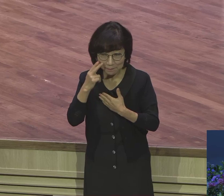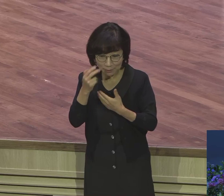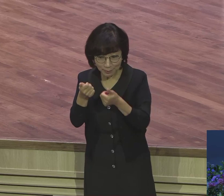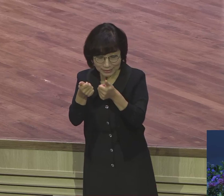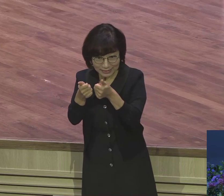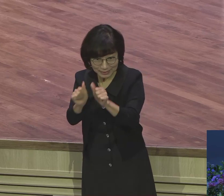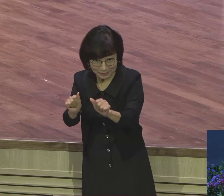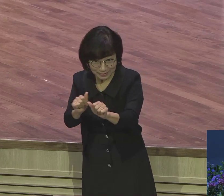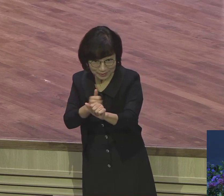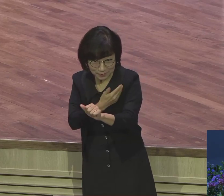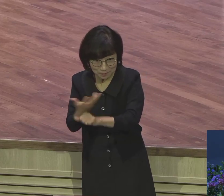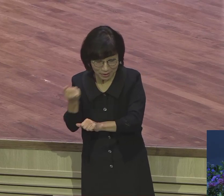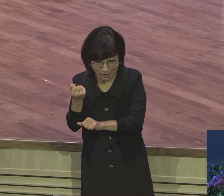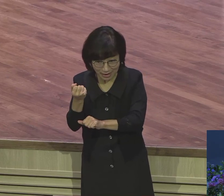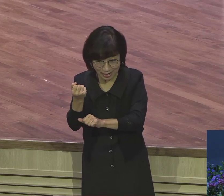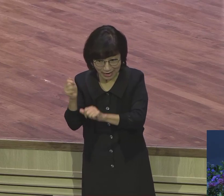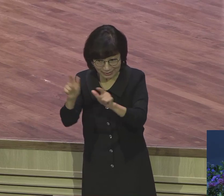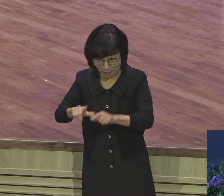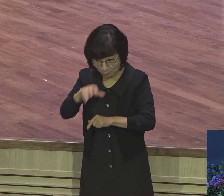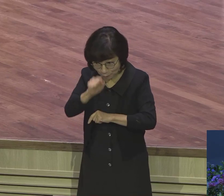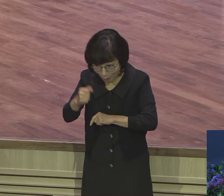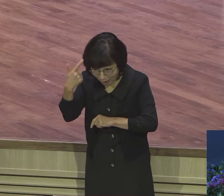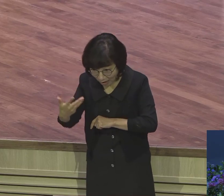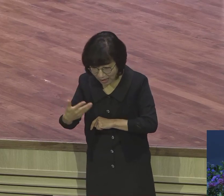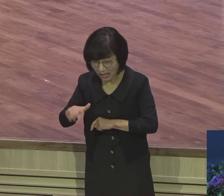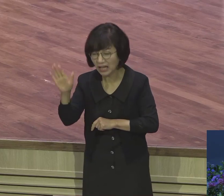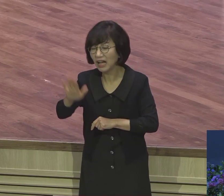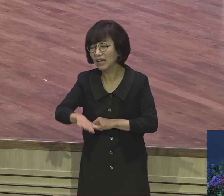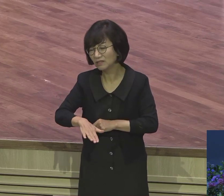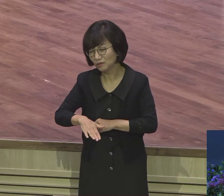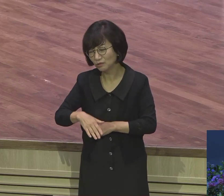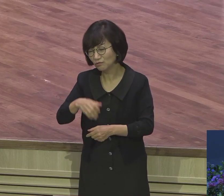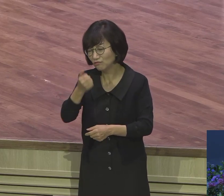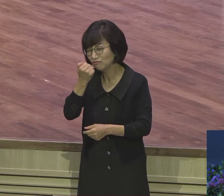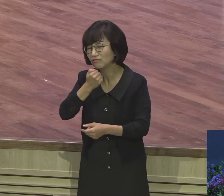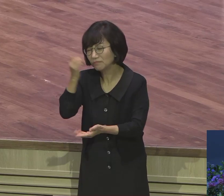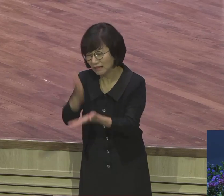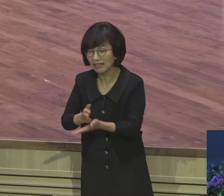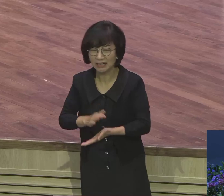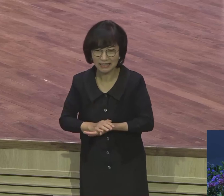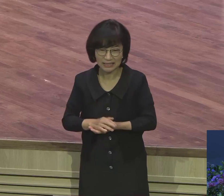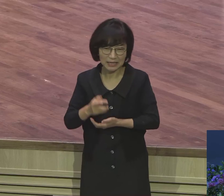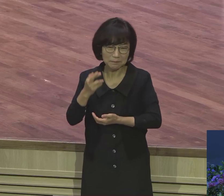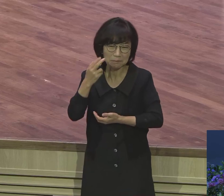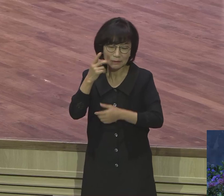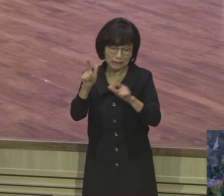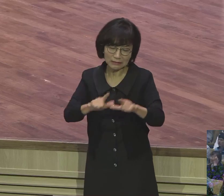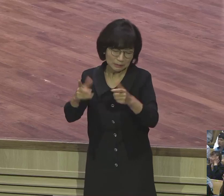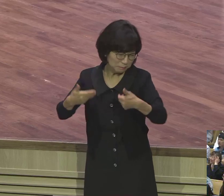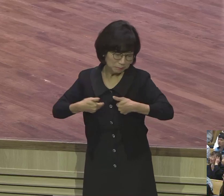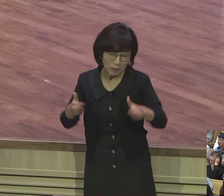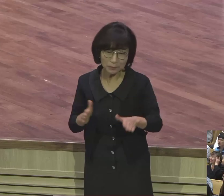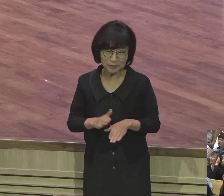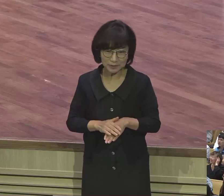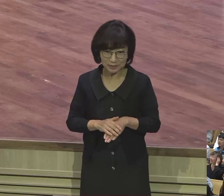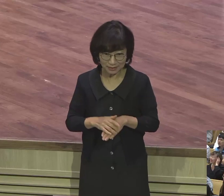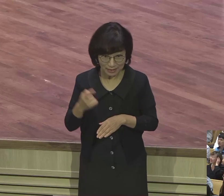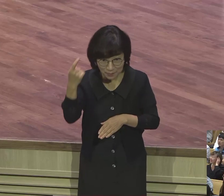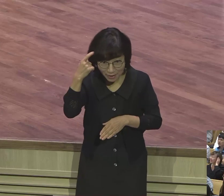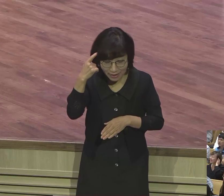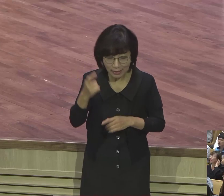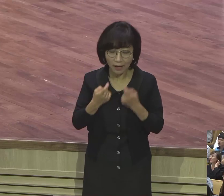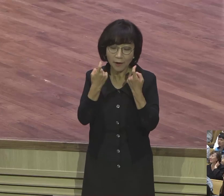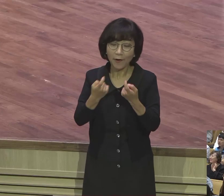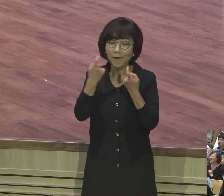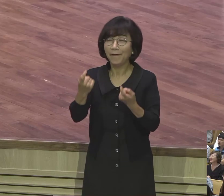그것까지 뭐 하려고 그걸 반납합니까. 미국을 몰라서 그래. 미국은 사는 데 가는 여행하는 곳이야. 사는 순간부터